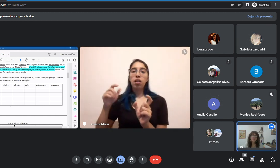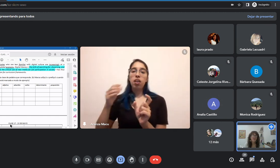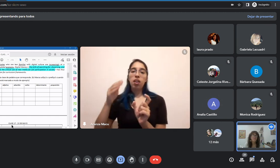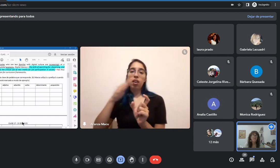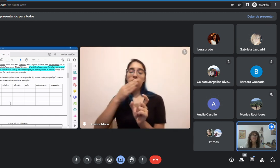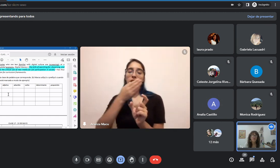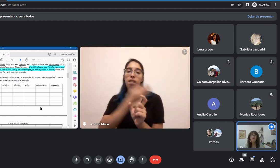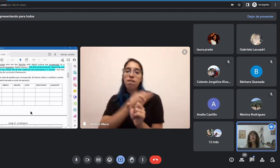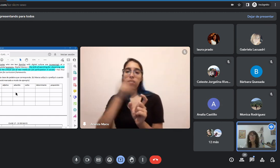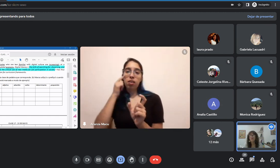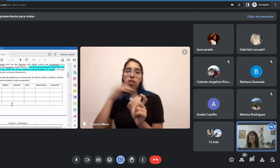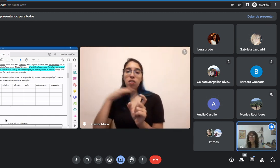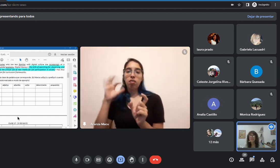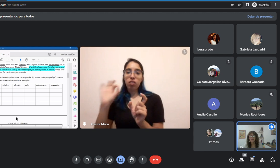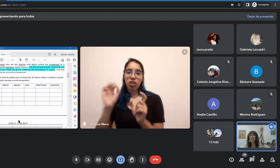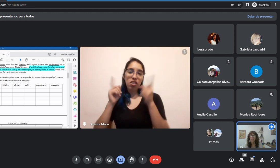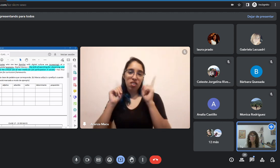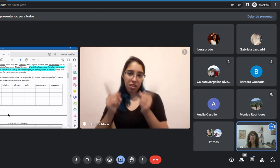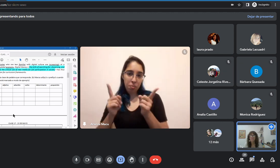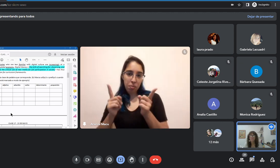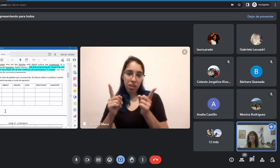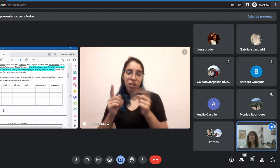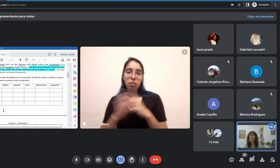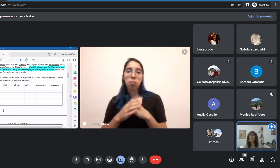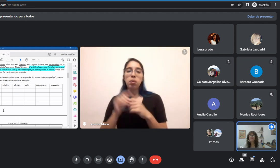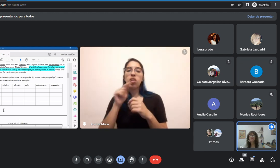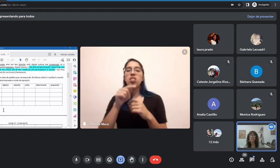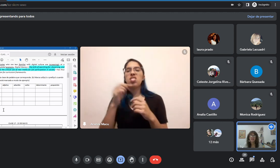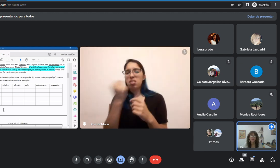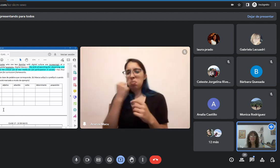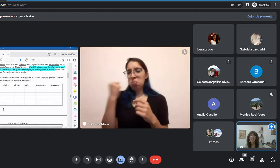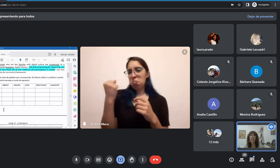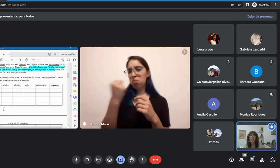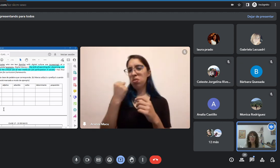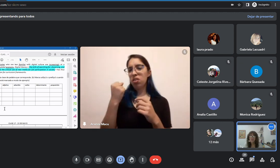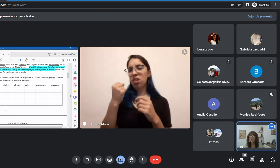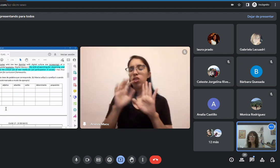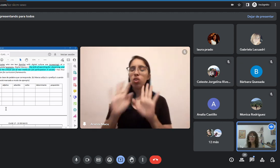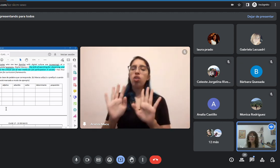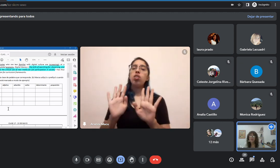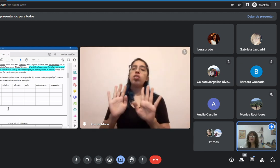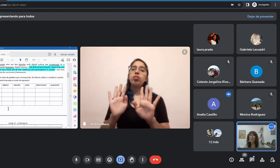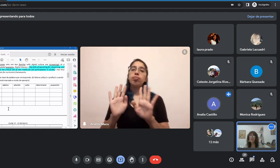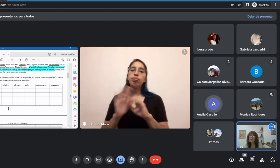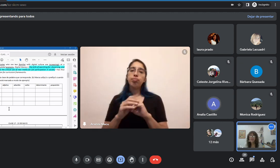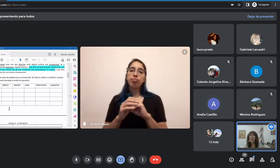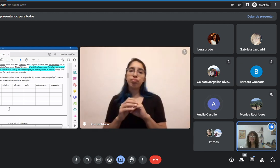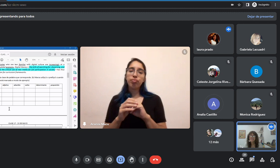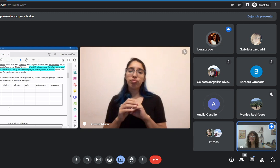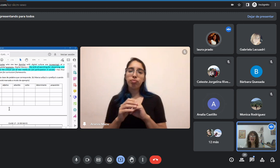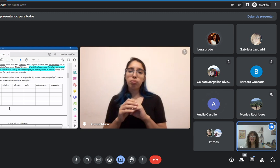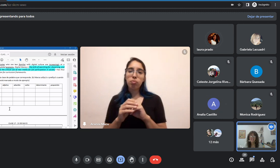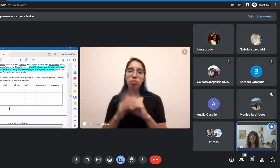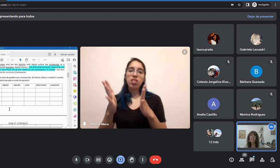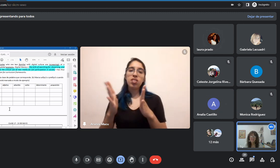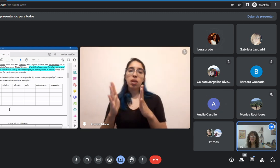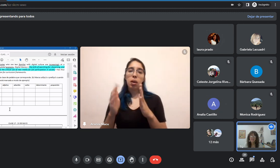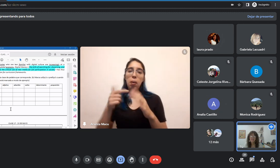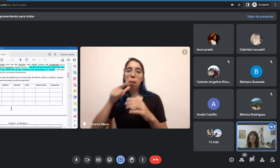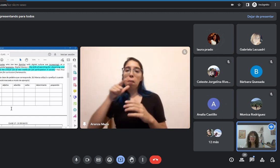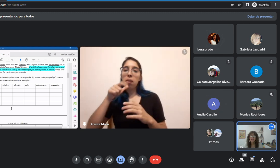los prefijos más importantes que vemos para... Este es parecido al de castellano, ¿sí? Porque la raíz es act, que